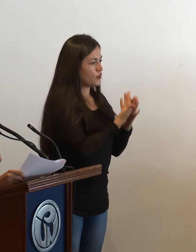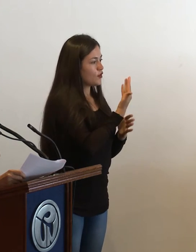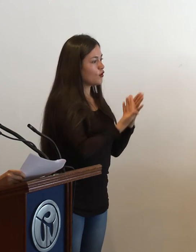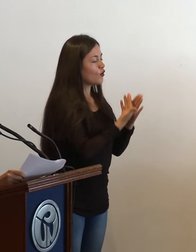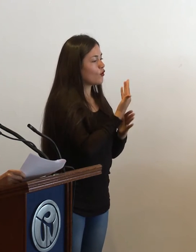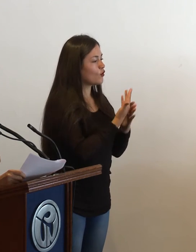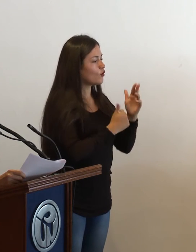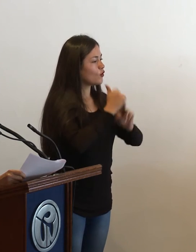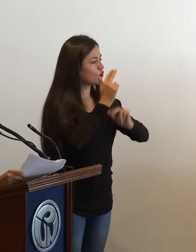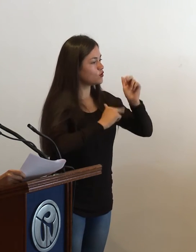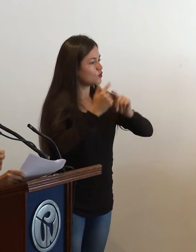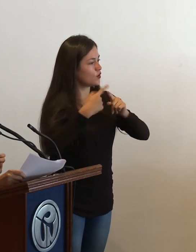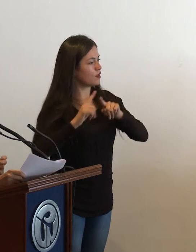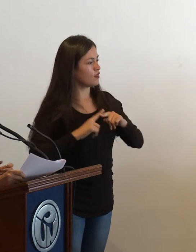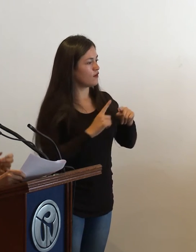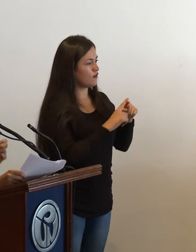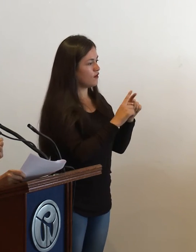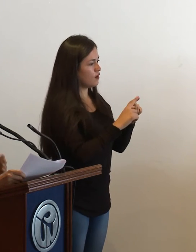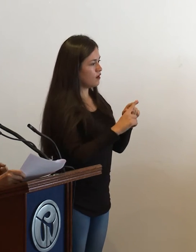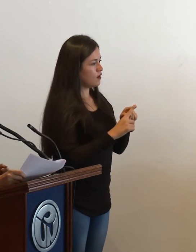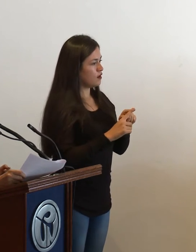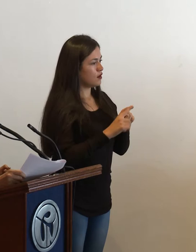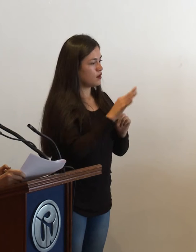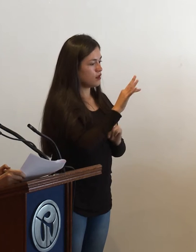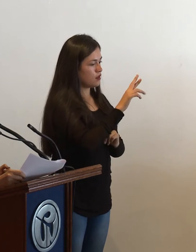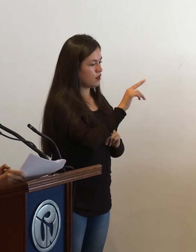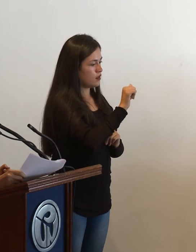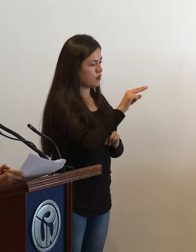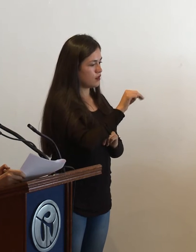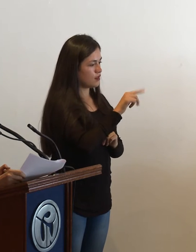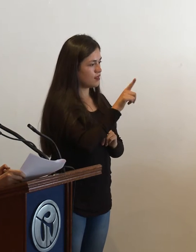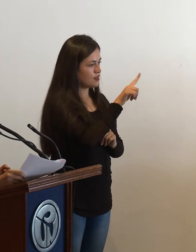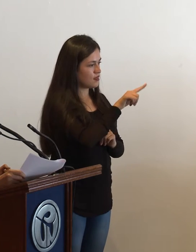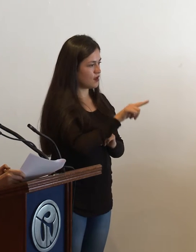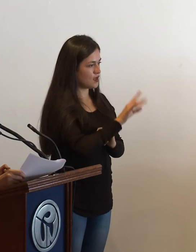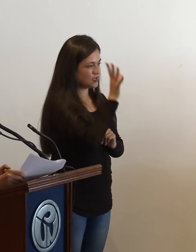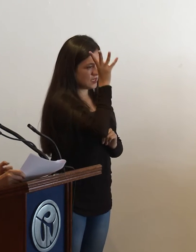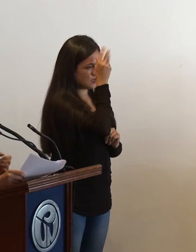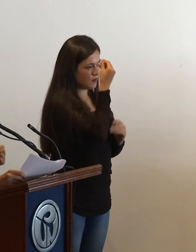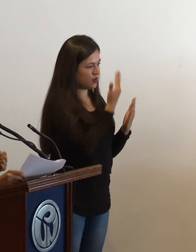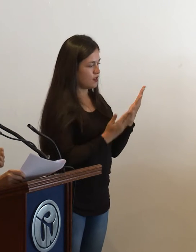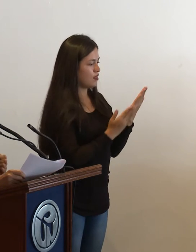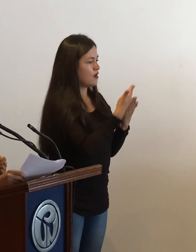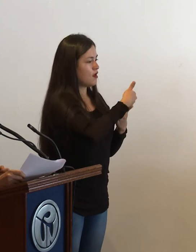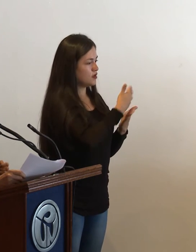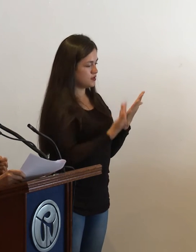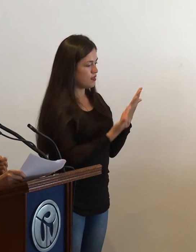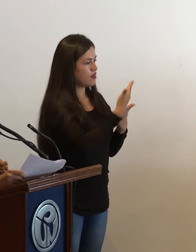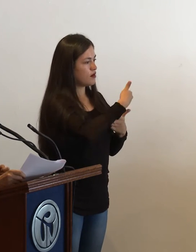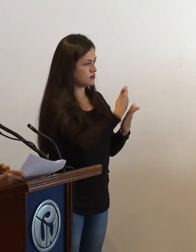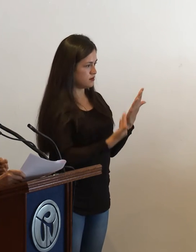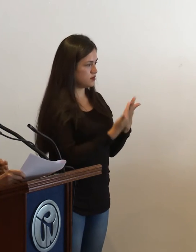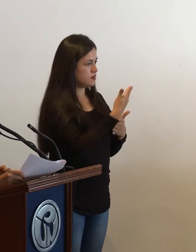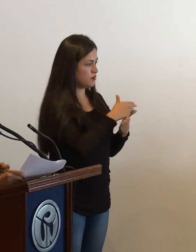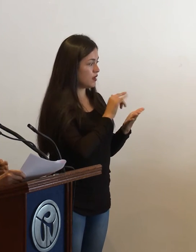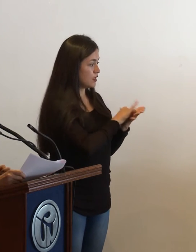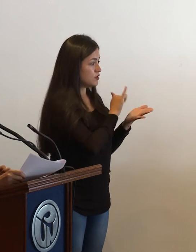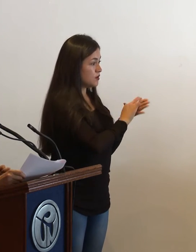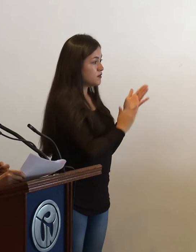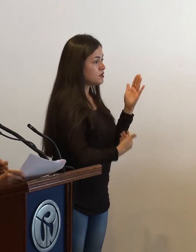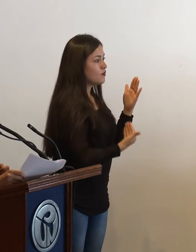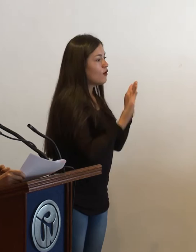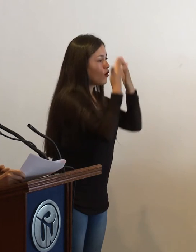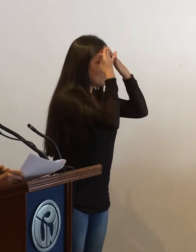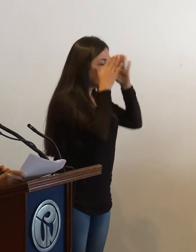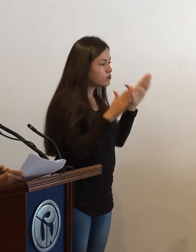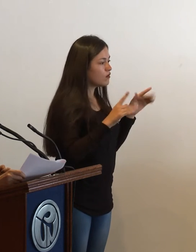las distintas esferas, la academia, las organizaciones y movimientos sociales, por lo cual trasciende